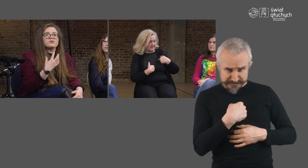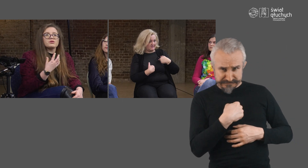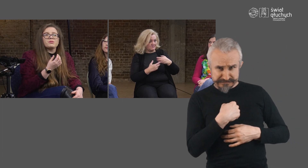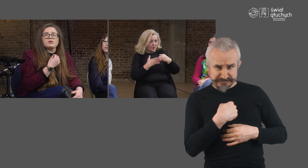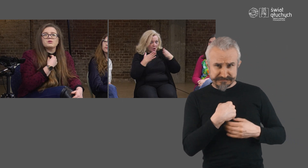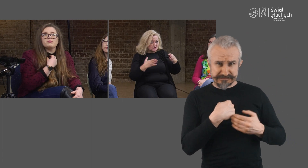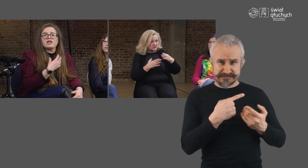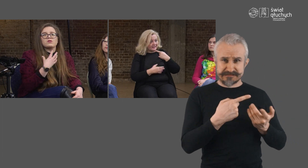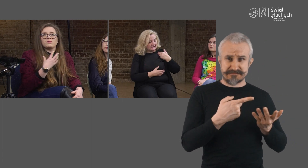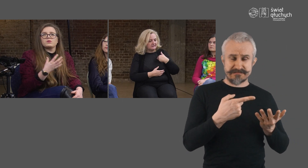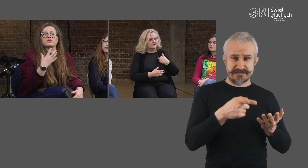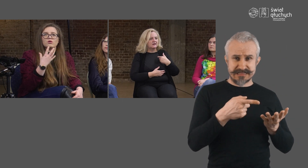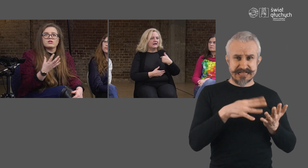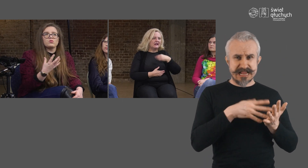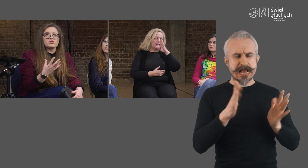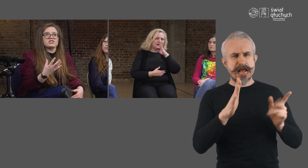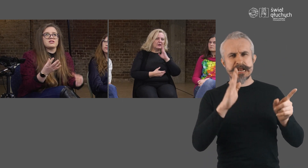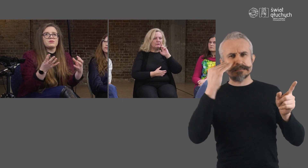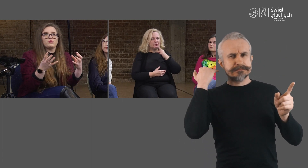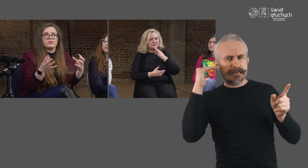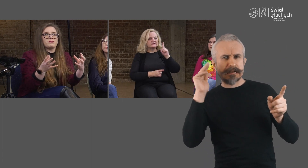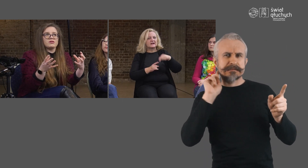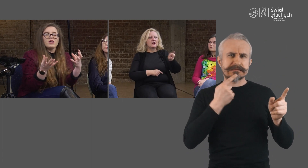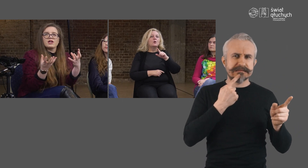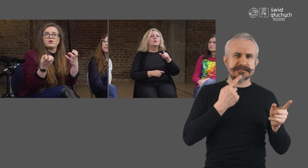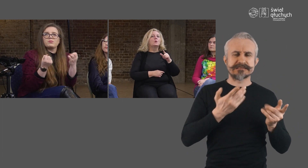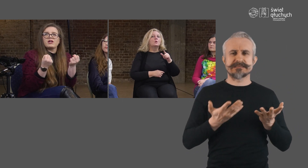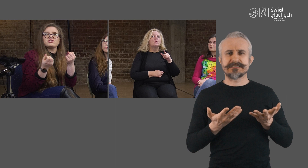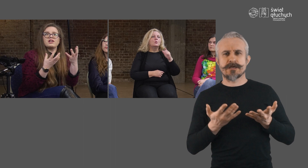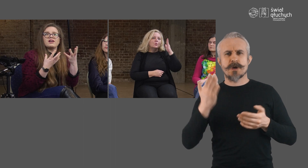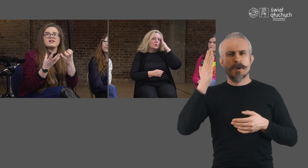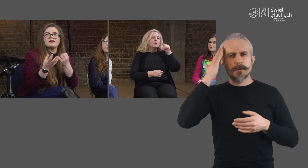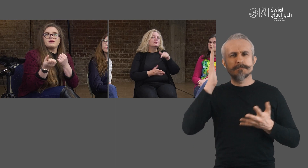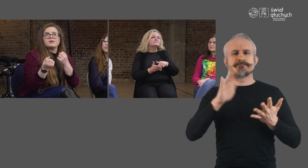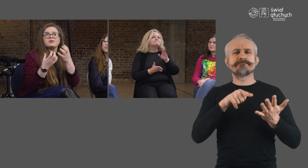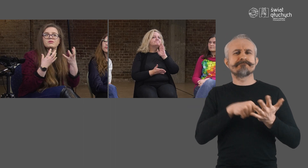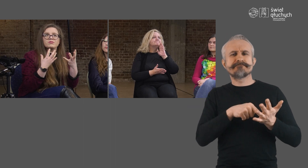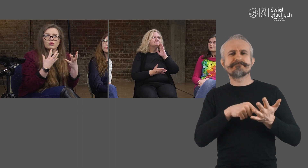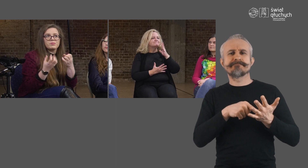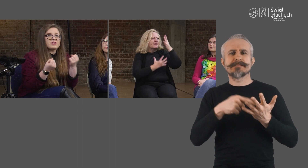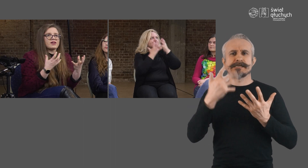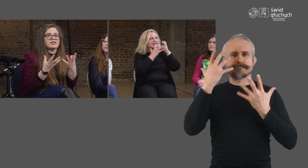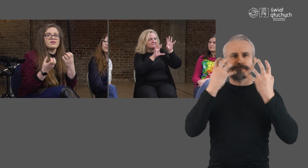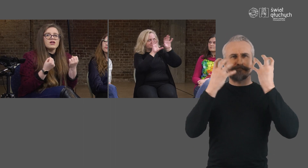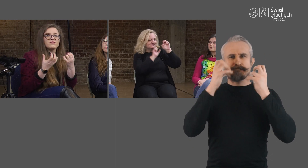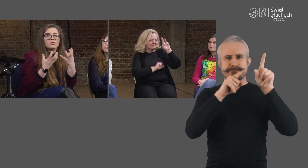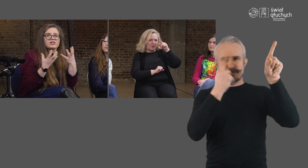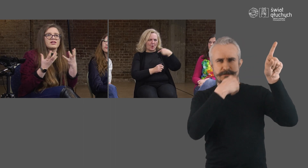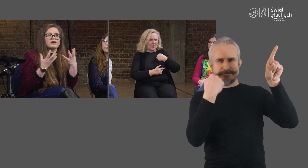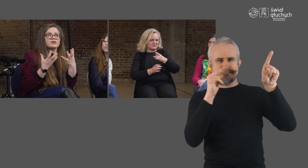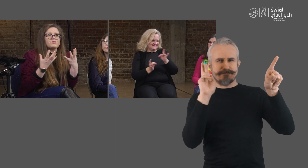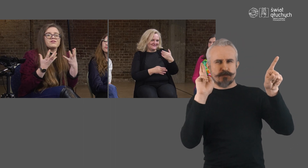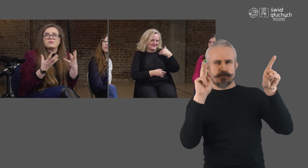spojrzeniu. I po prostu my jako słabosłyszący, głusi czasami umiemy jakby odbierać tą mimikę, te w